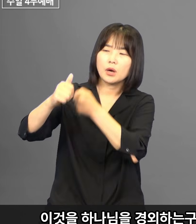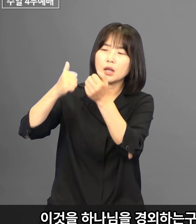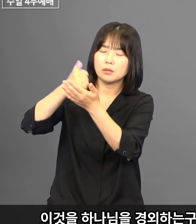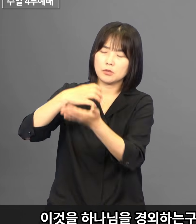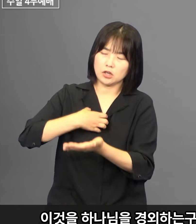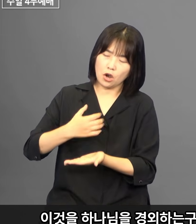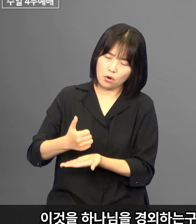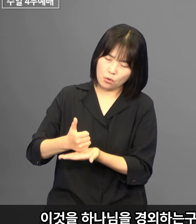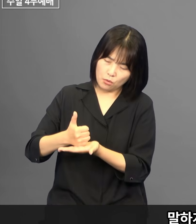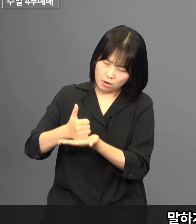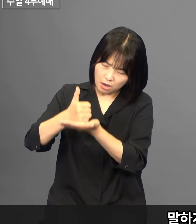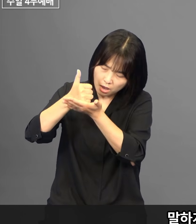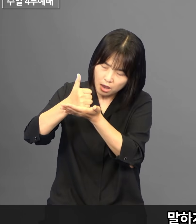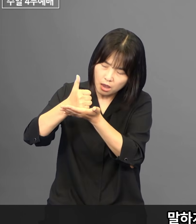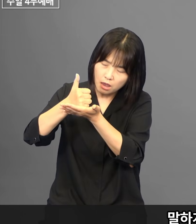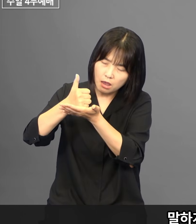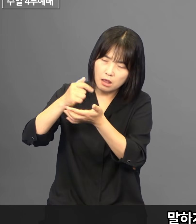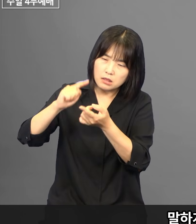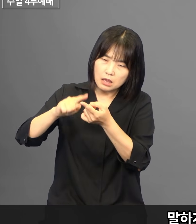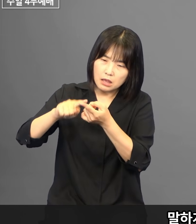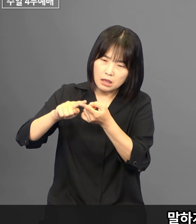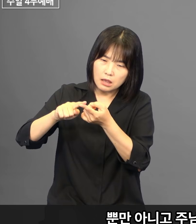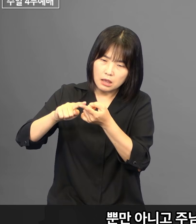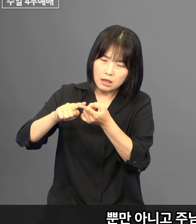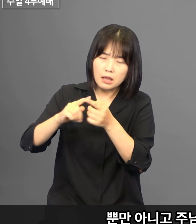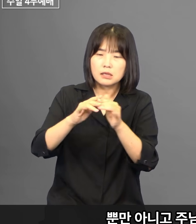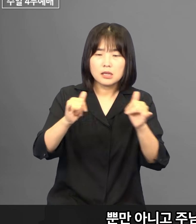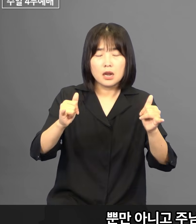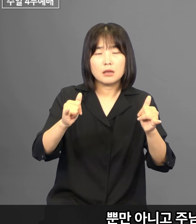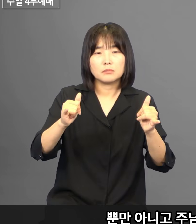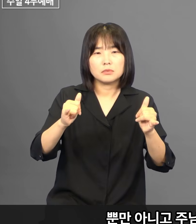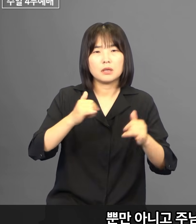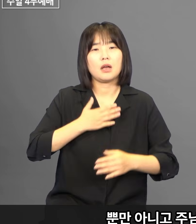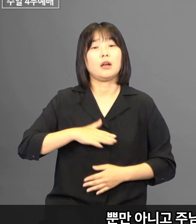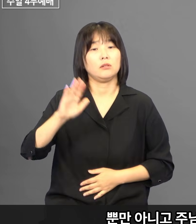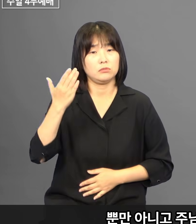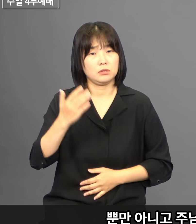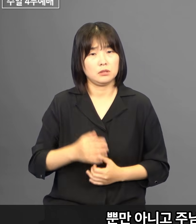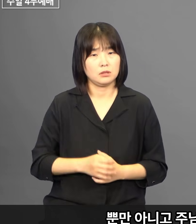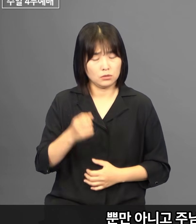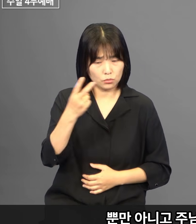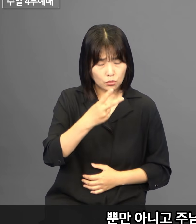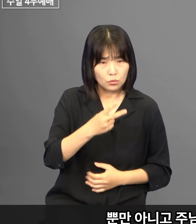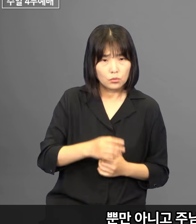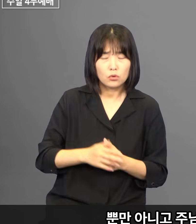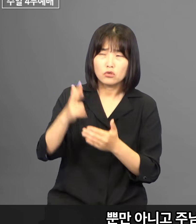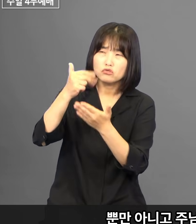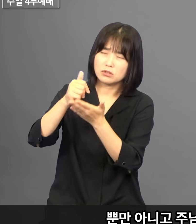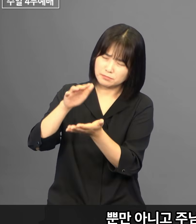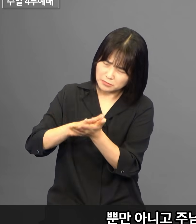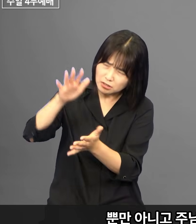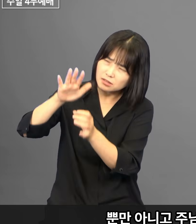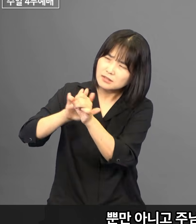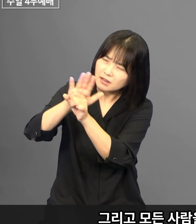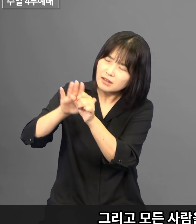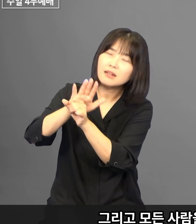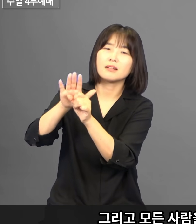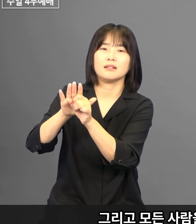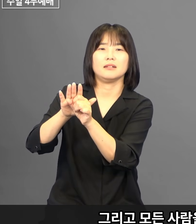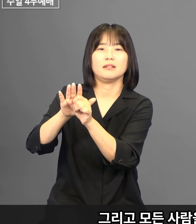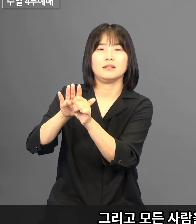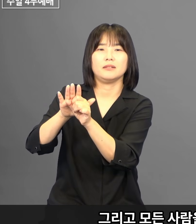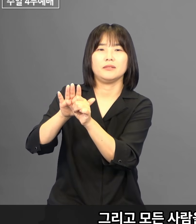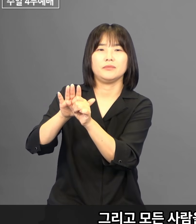이렇게 사람들이 느끼게 되고 말하게 되는 겁니다. 뿐만 아니고 주님을 뜨겁게 사랑하게 돼요.